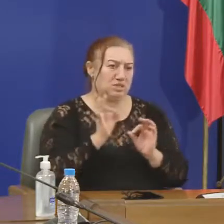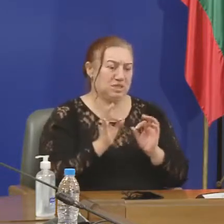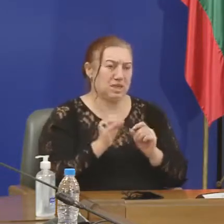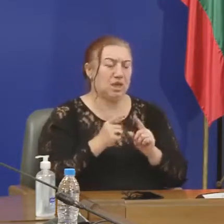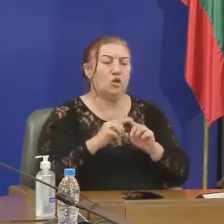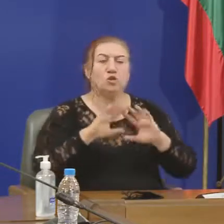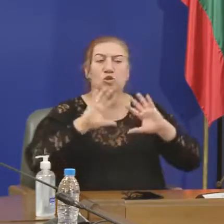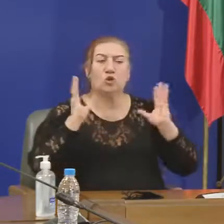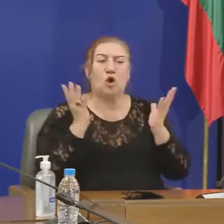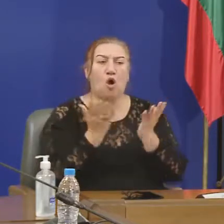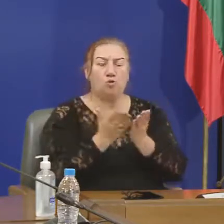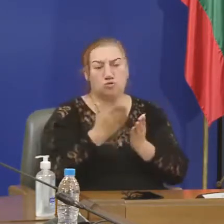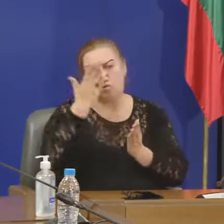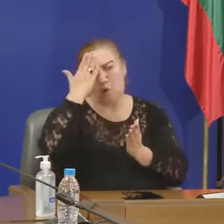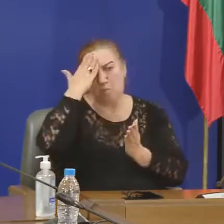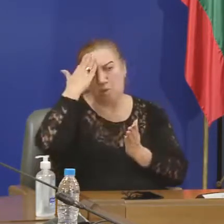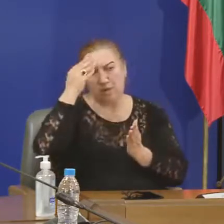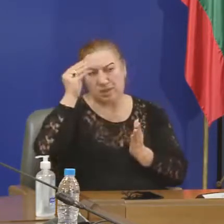в страната.